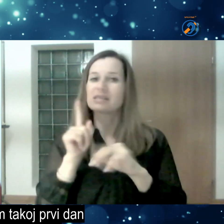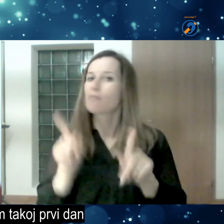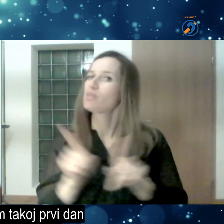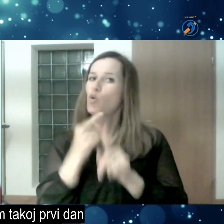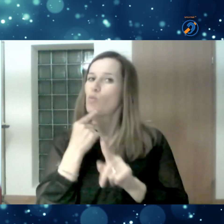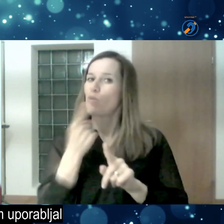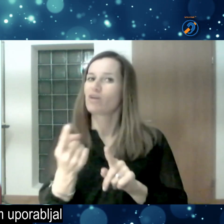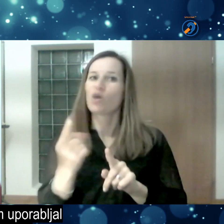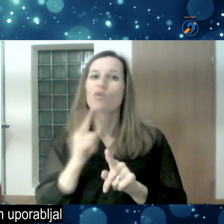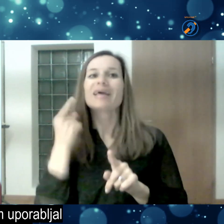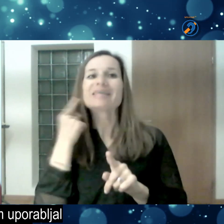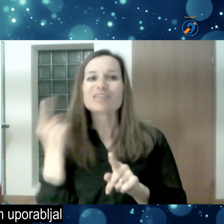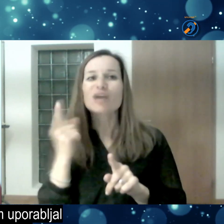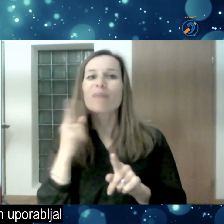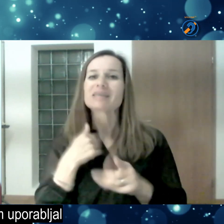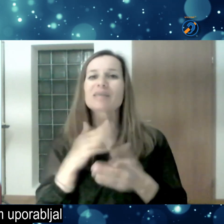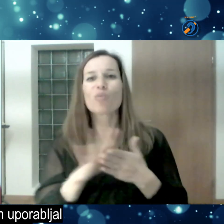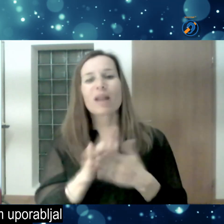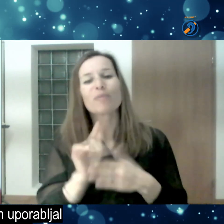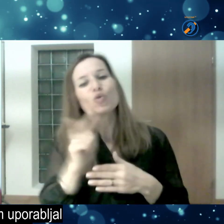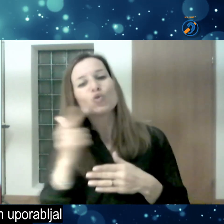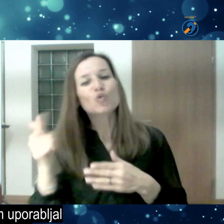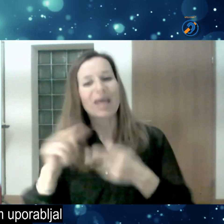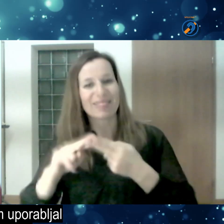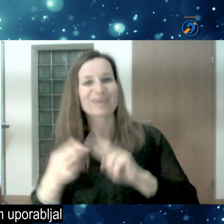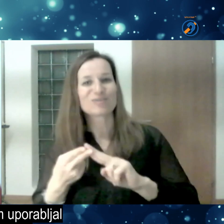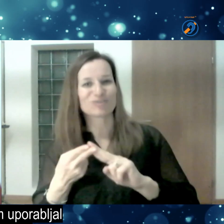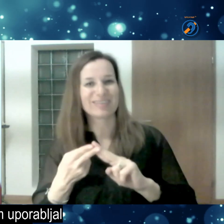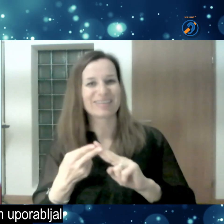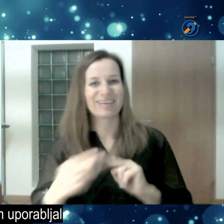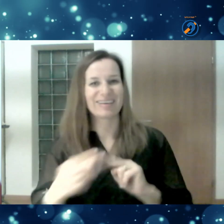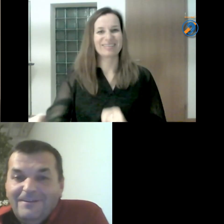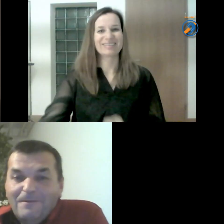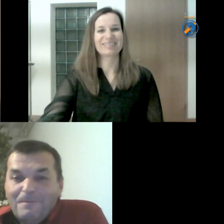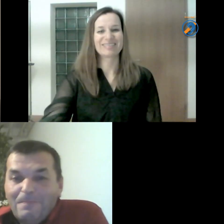da ne slišim, ampak sem uporabljal druge trike, no, bom rekel.